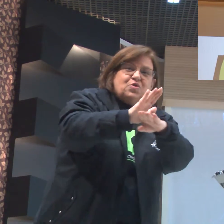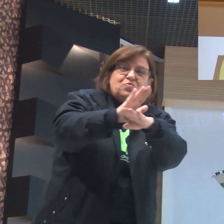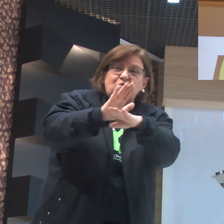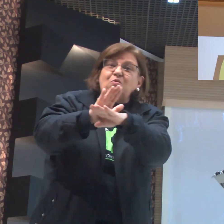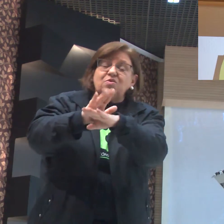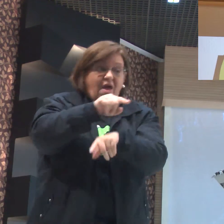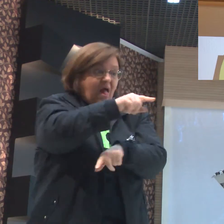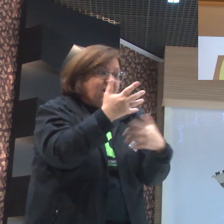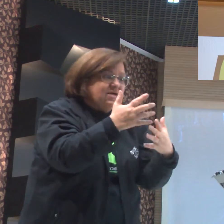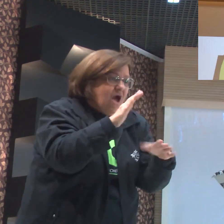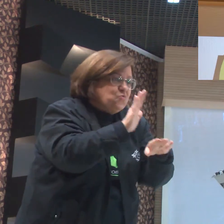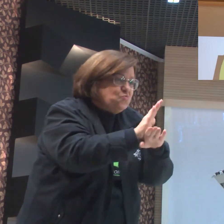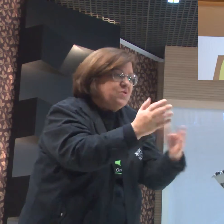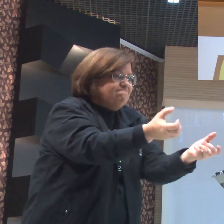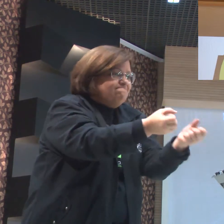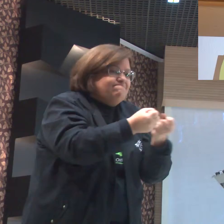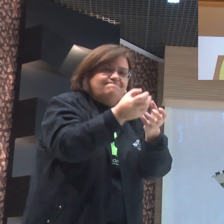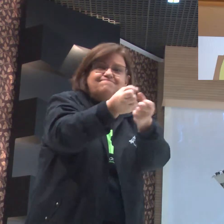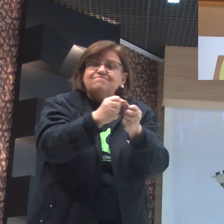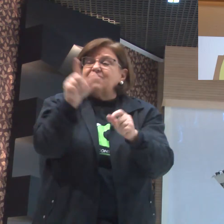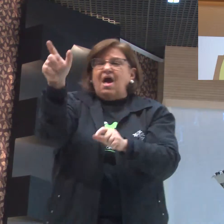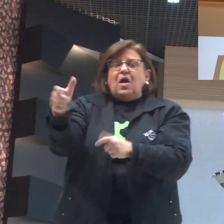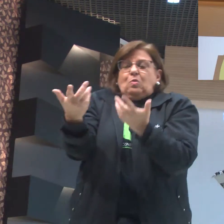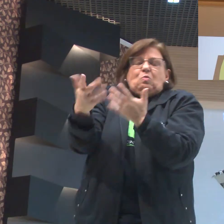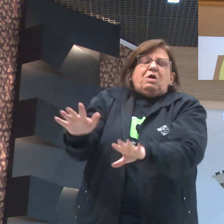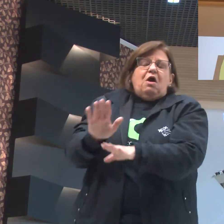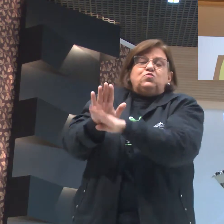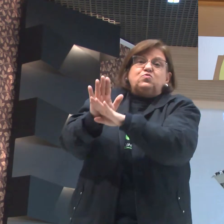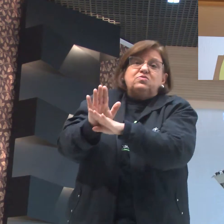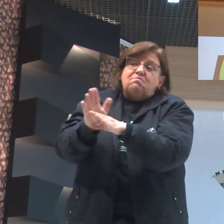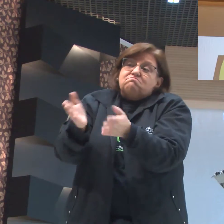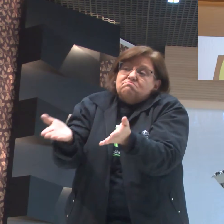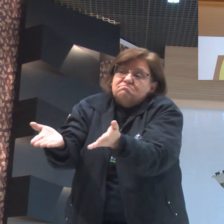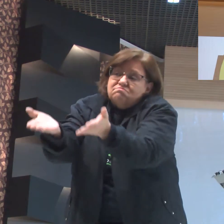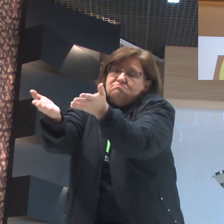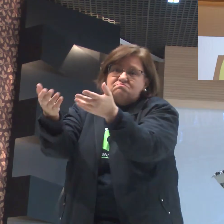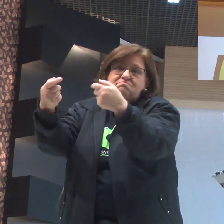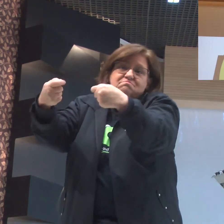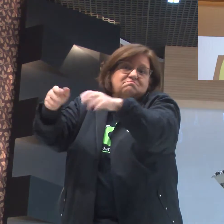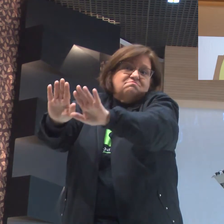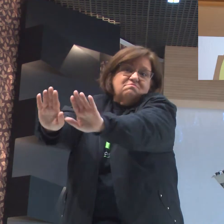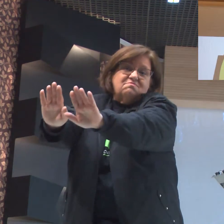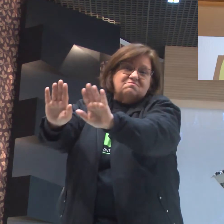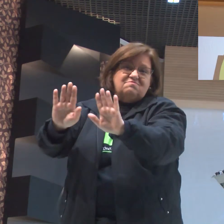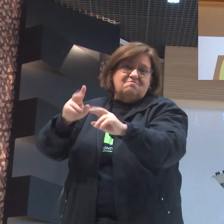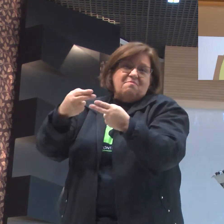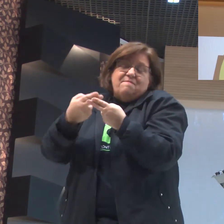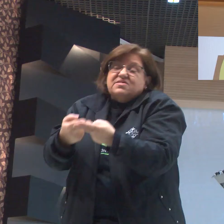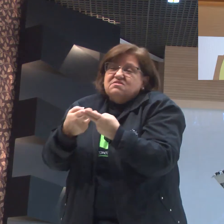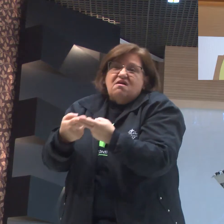em diferentes situações socioeconômicas se aproximam, constroem relacionamentos, e assim